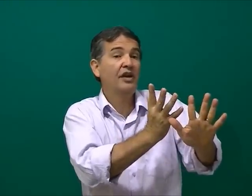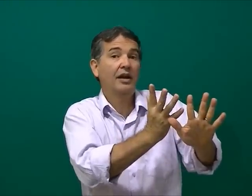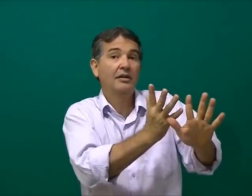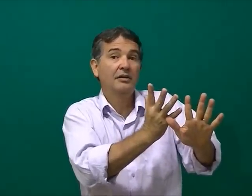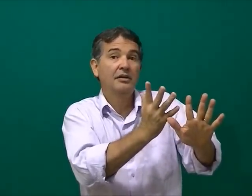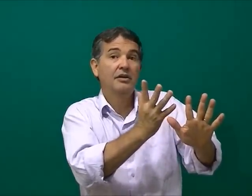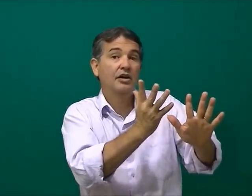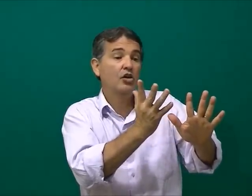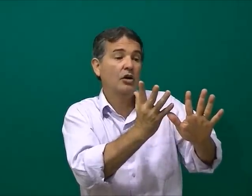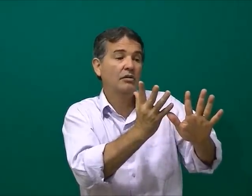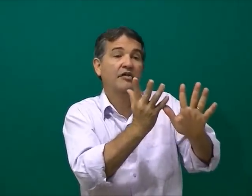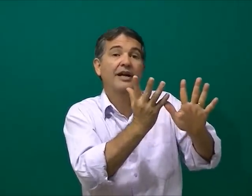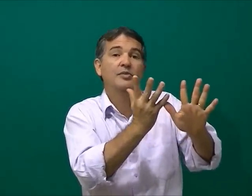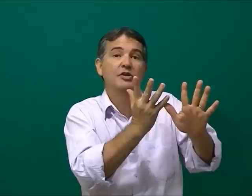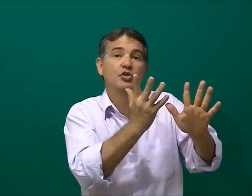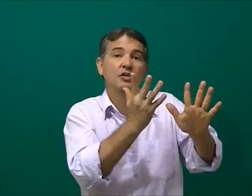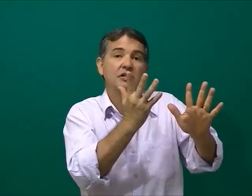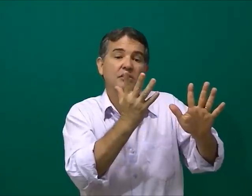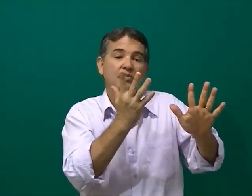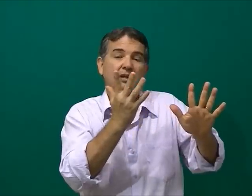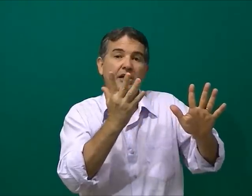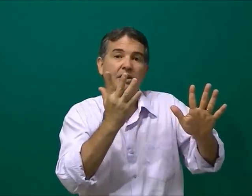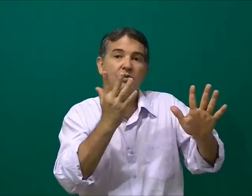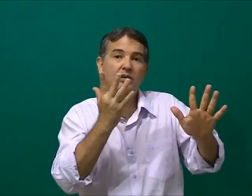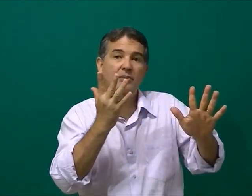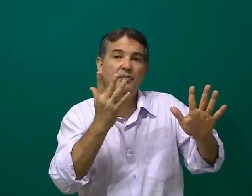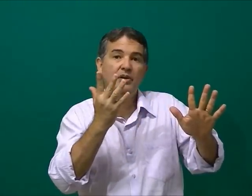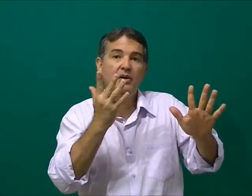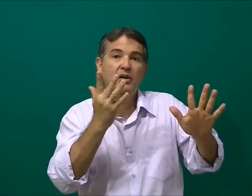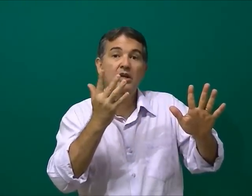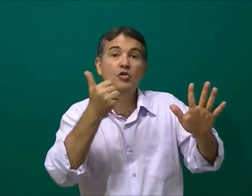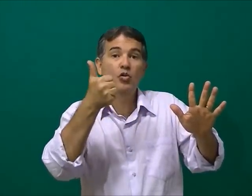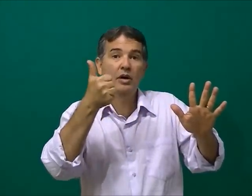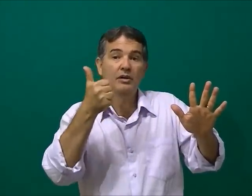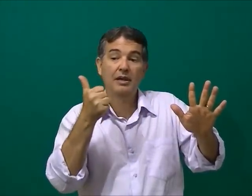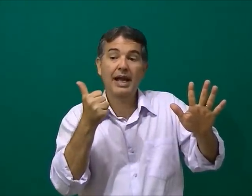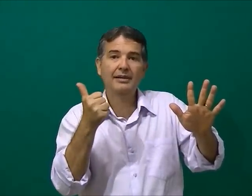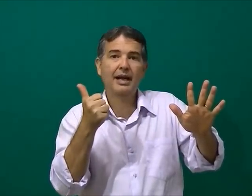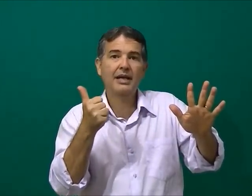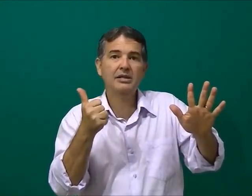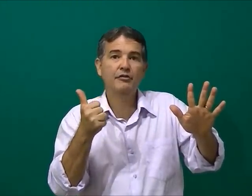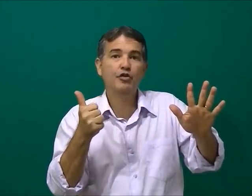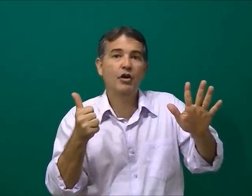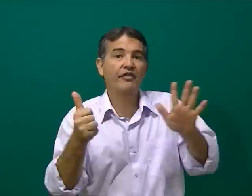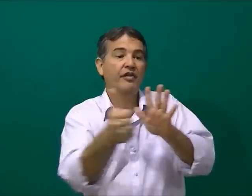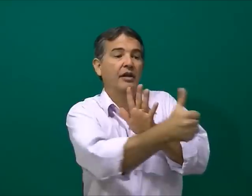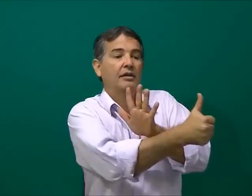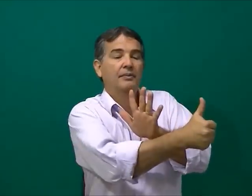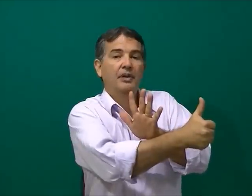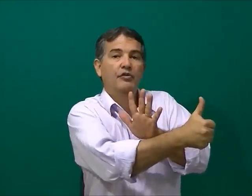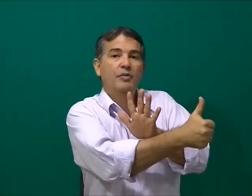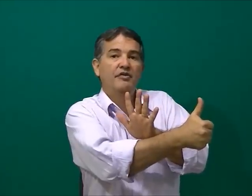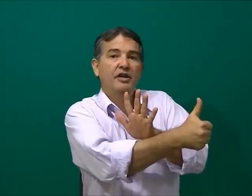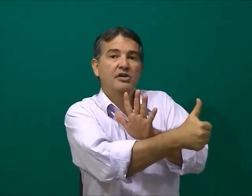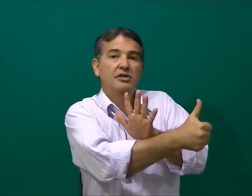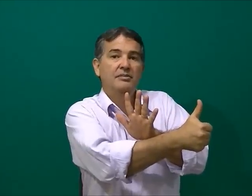fila. Então aqui, várias pessoas, uma atrás da outra. E uma lá atrás furou a fila, foi para frente.